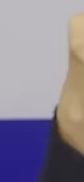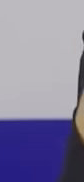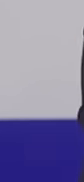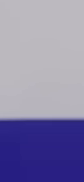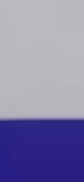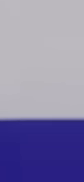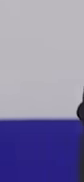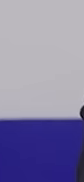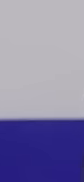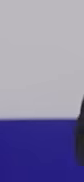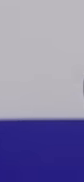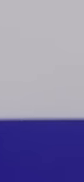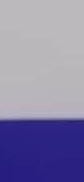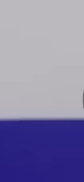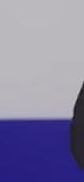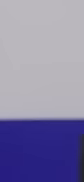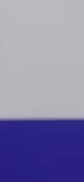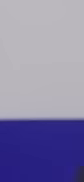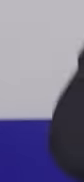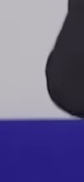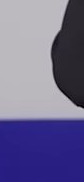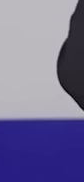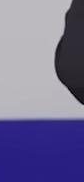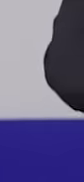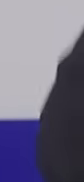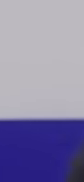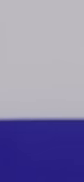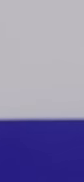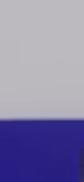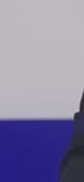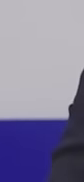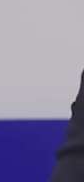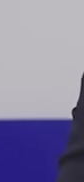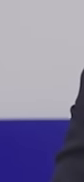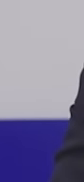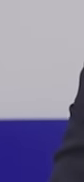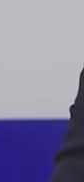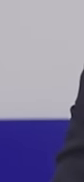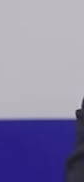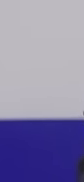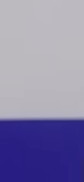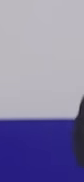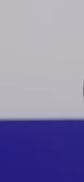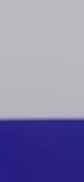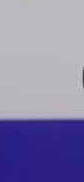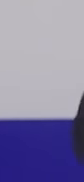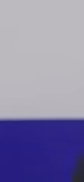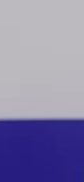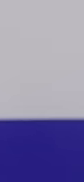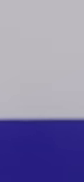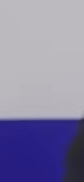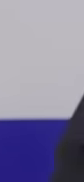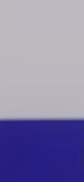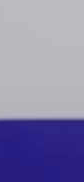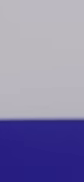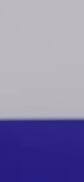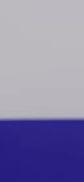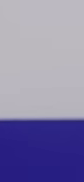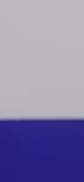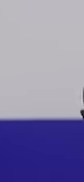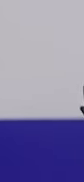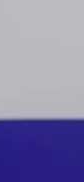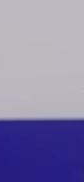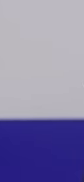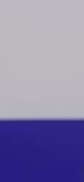기초과학과 미래기술에 집중 투자해야 합니다. 과학기술 강국으로 발돋움해